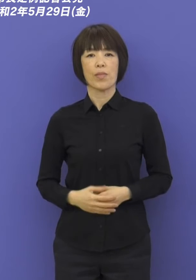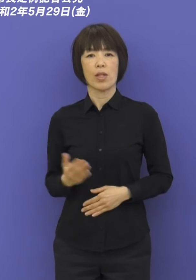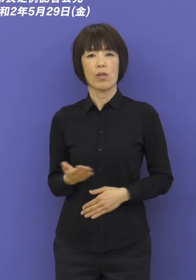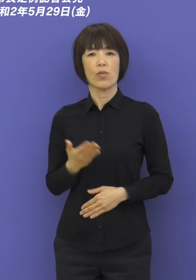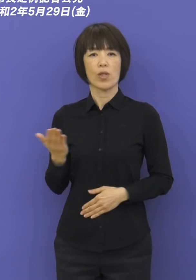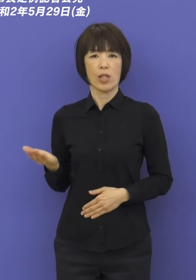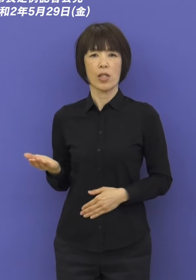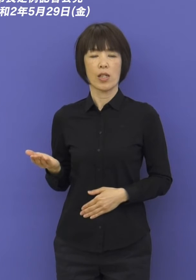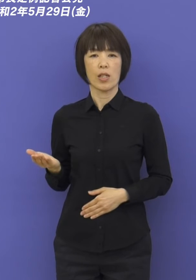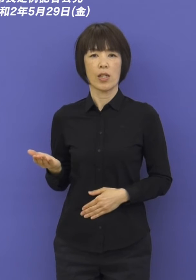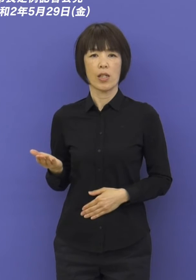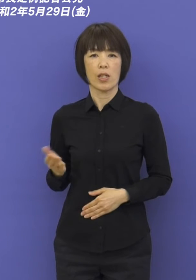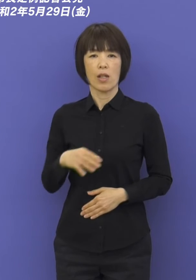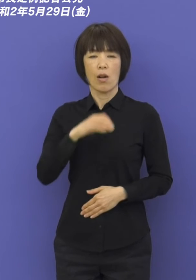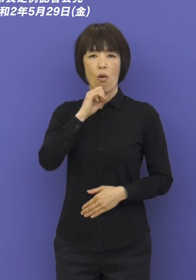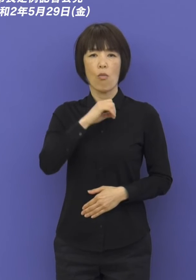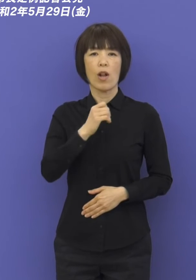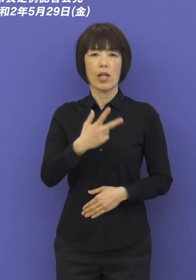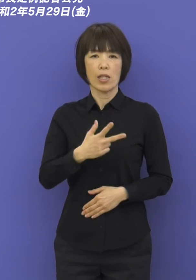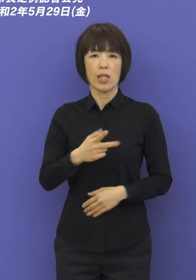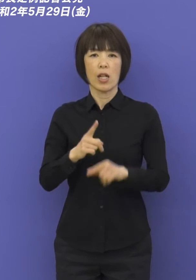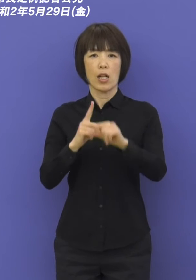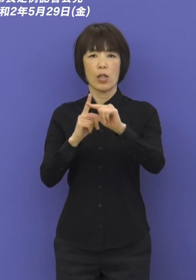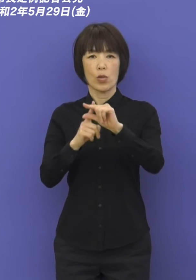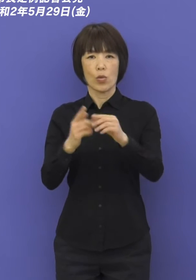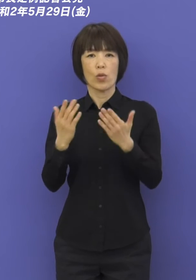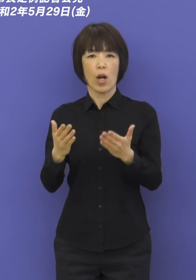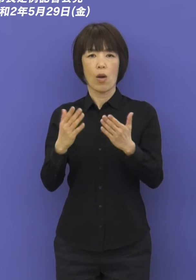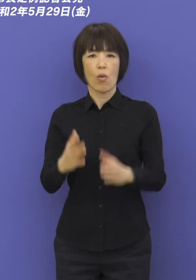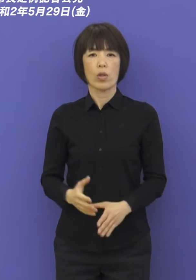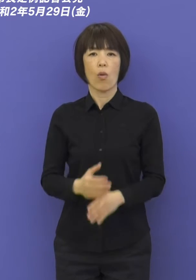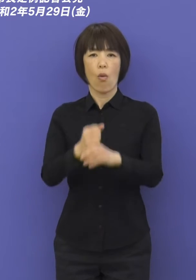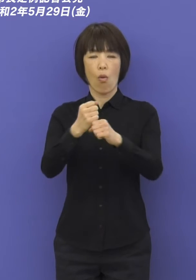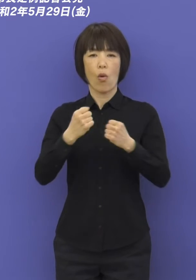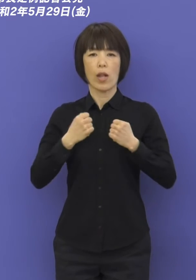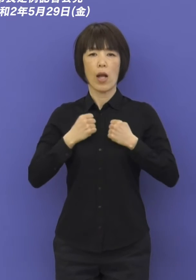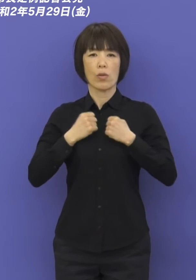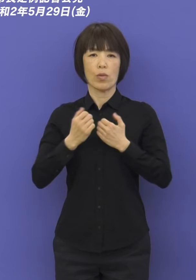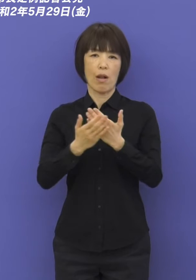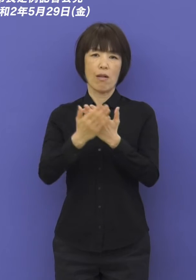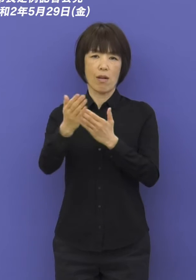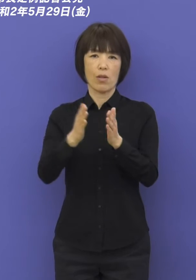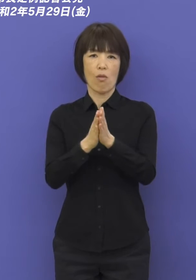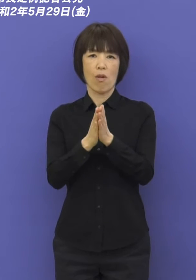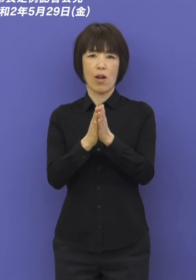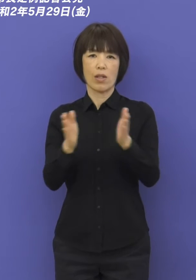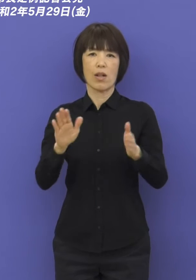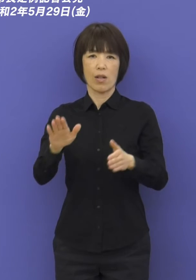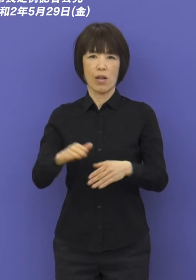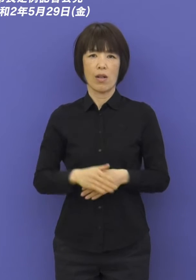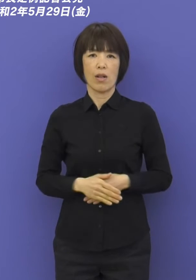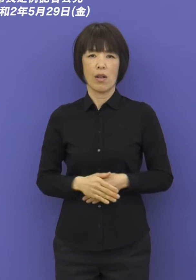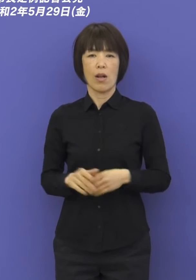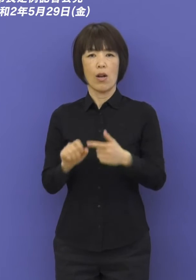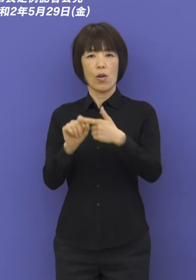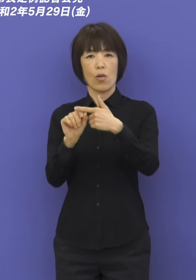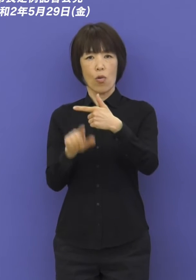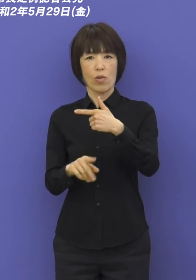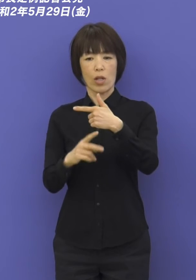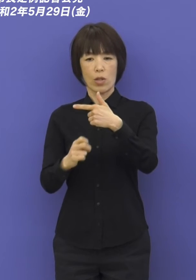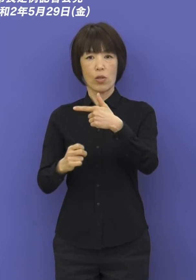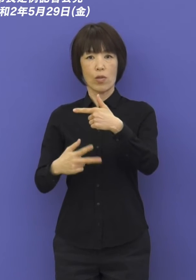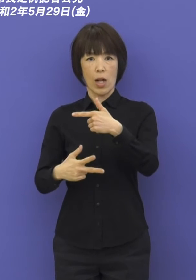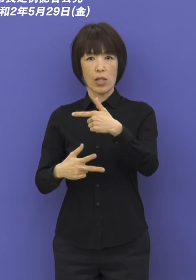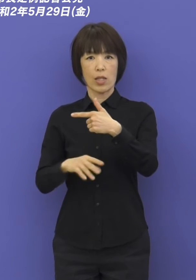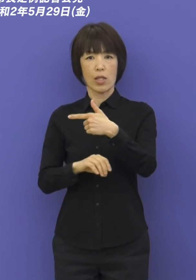次に、大村市中学校総合体育大会の開催についてです。6月27